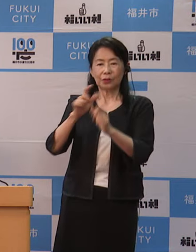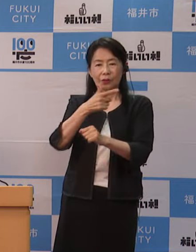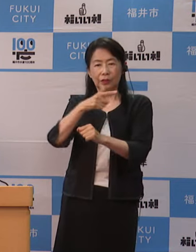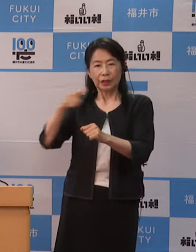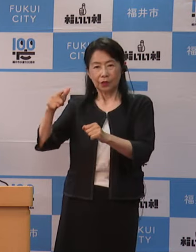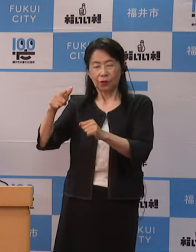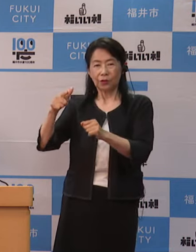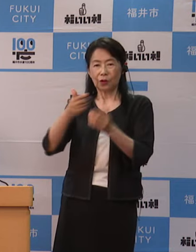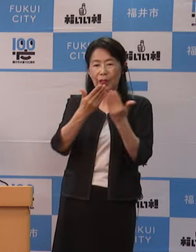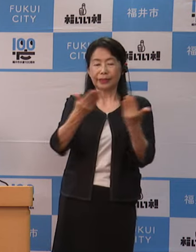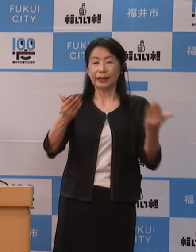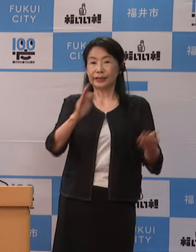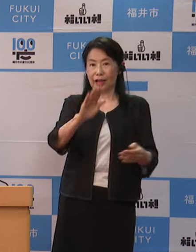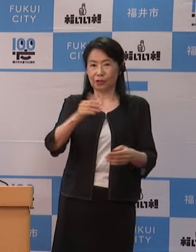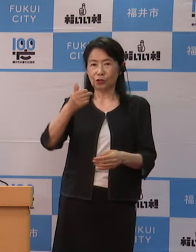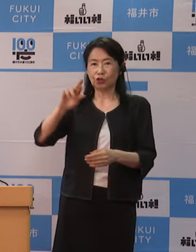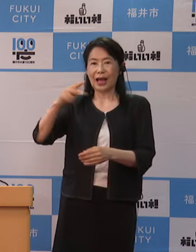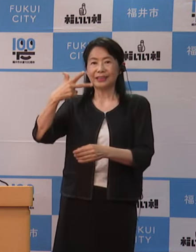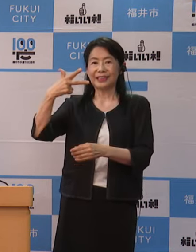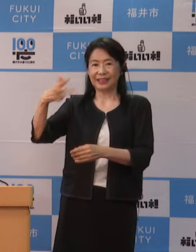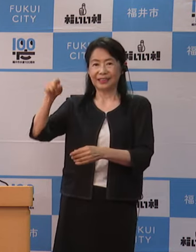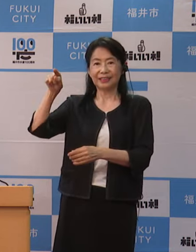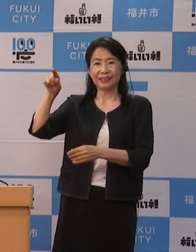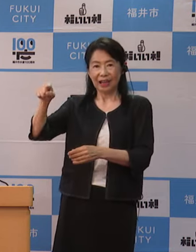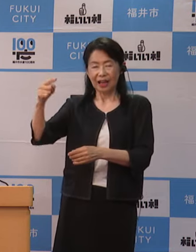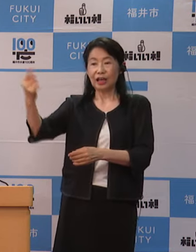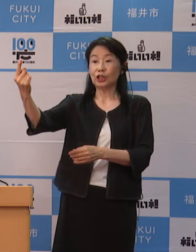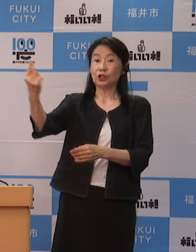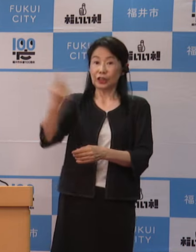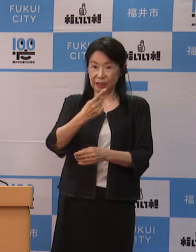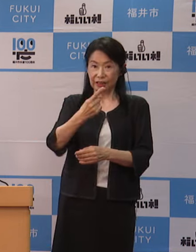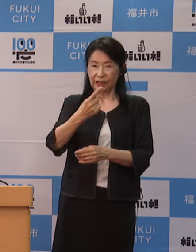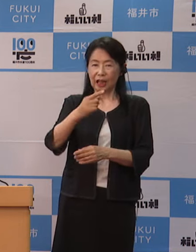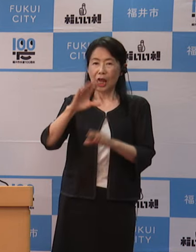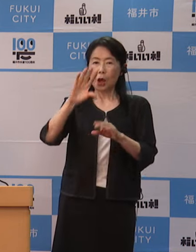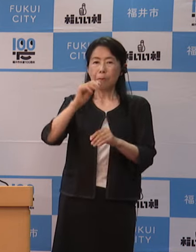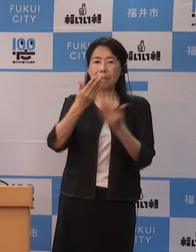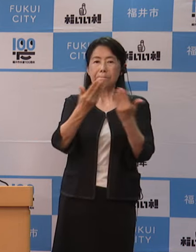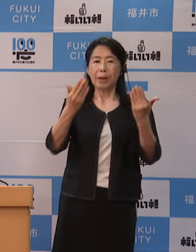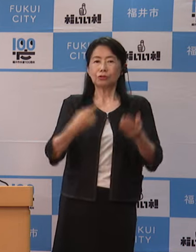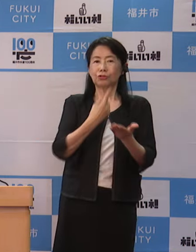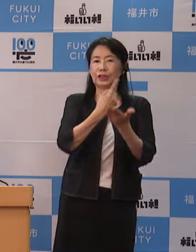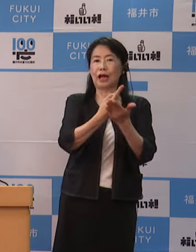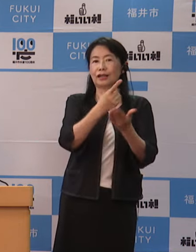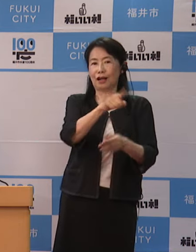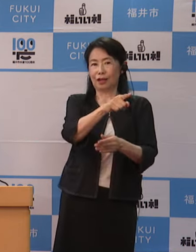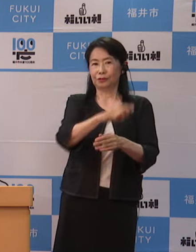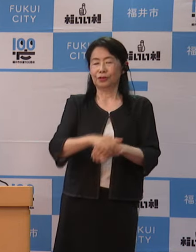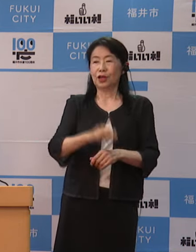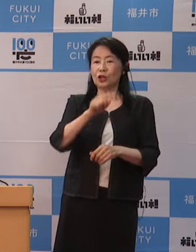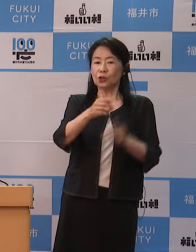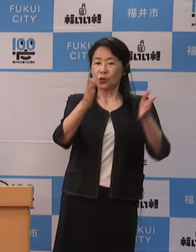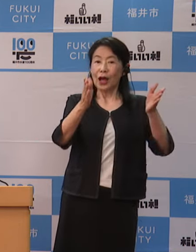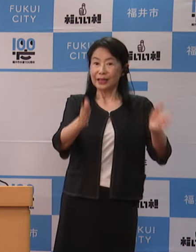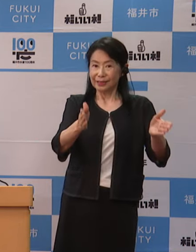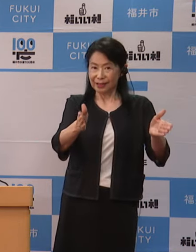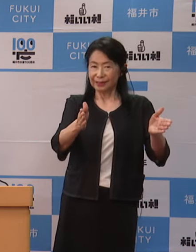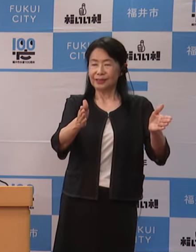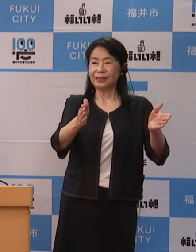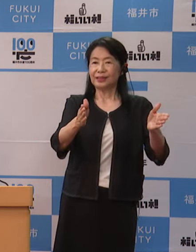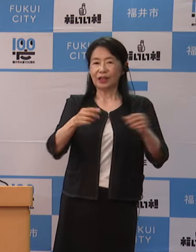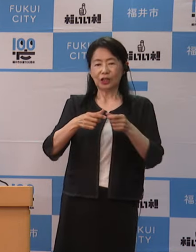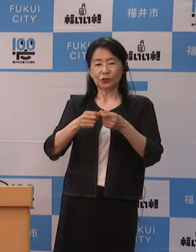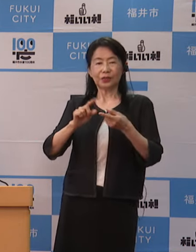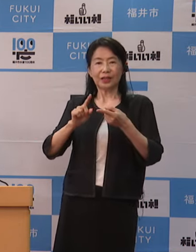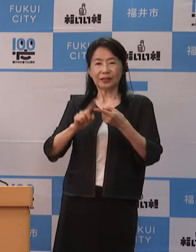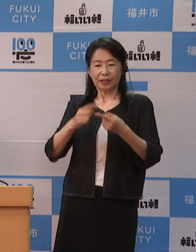実はクラン氏からその来ると。だからあれ、その期間内にですね、具体